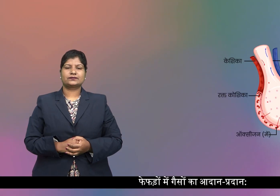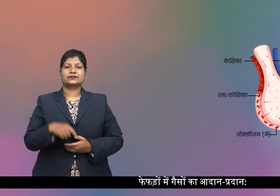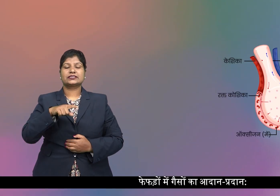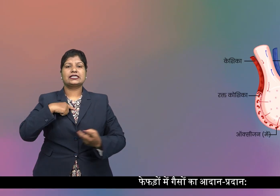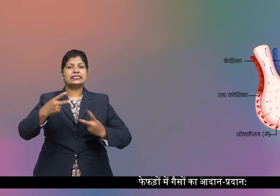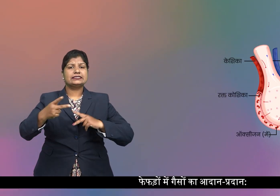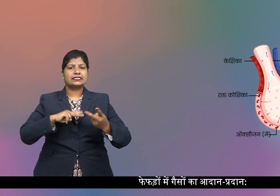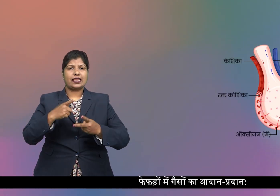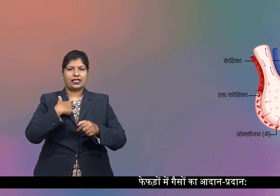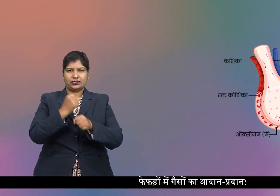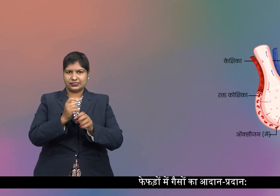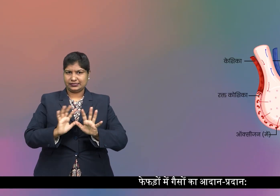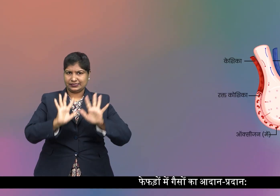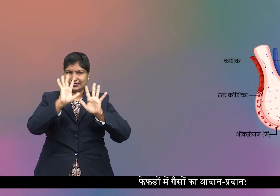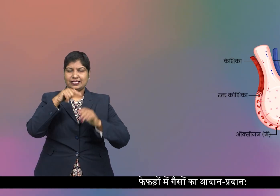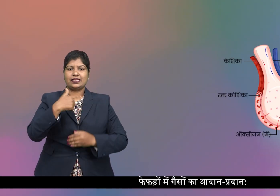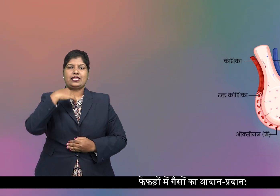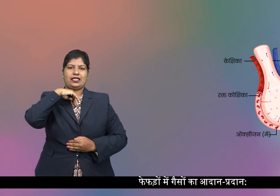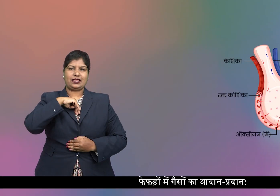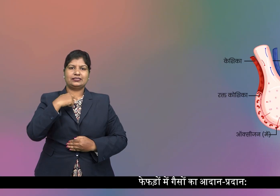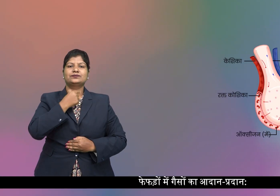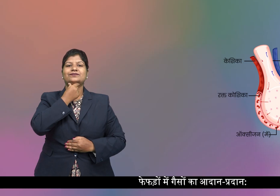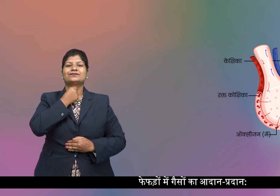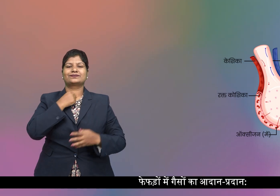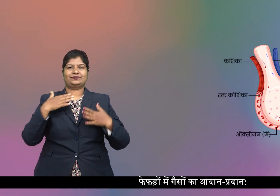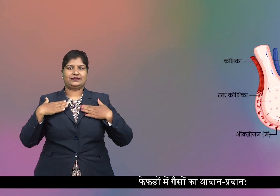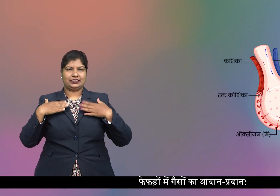फेफड़ों में गैसों का आदान प्रदान।